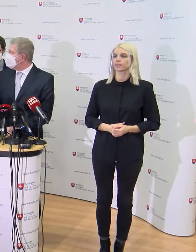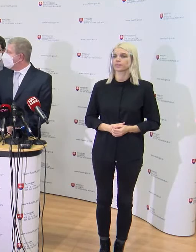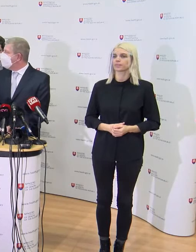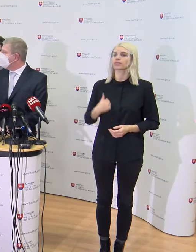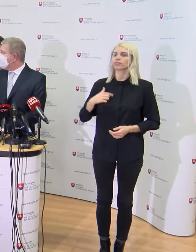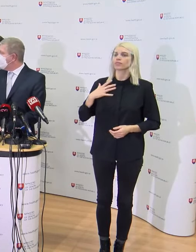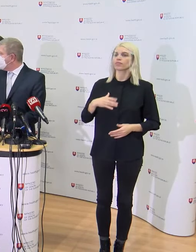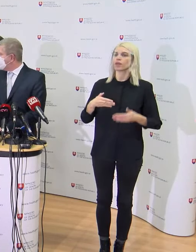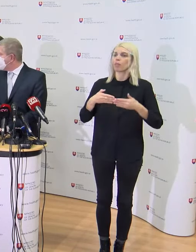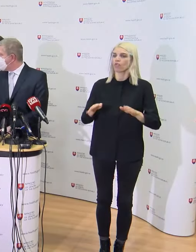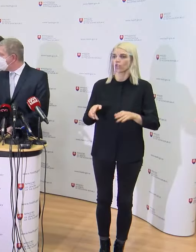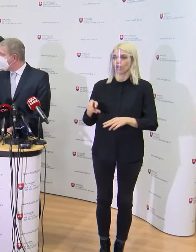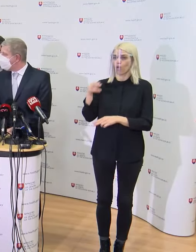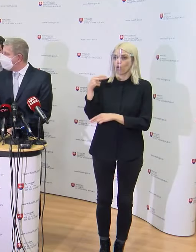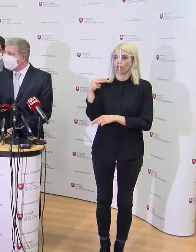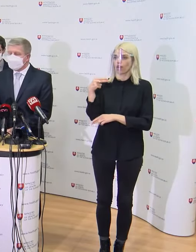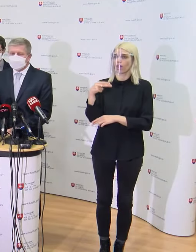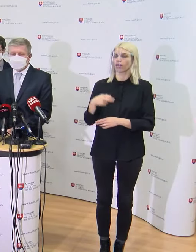chceme otvoriť hotely,